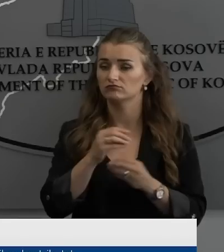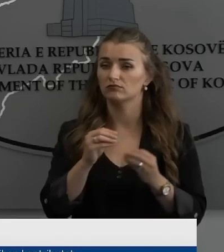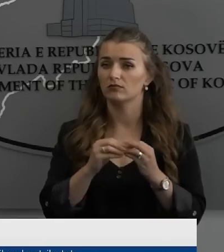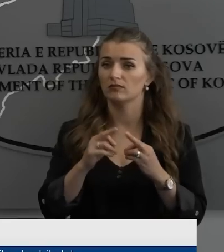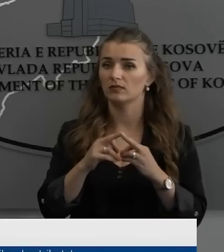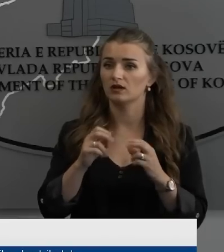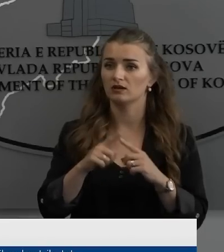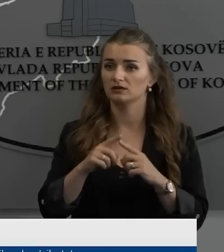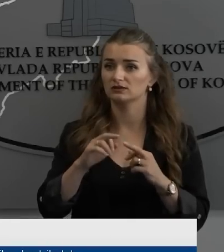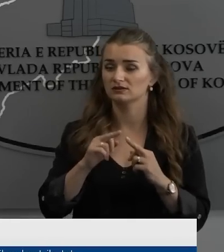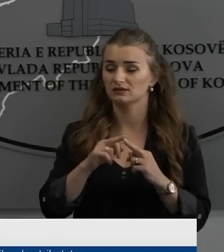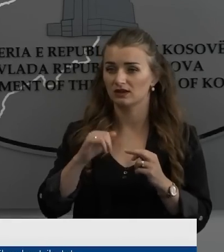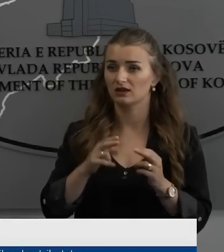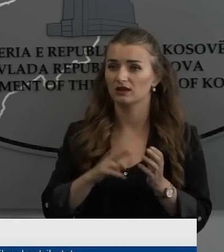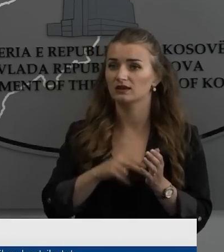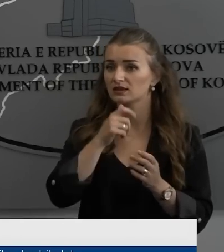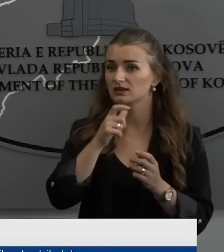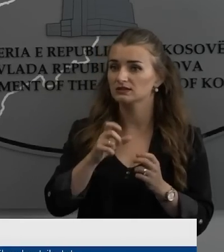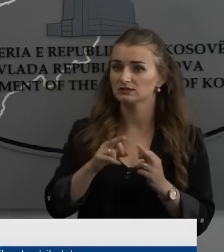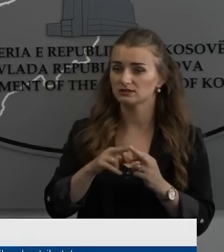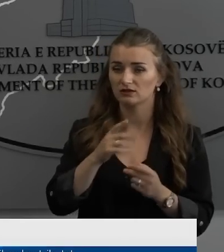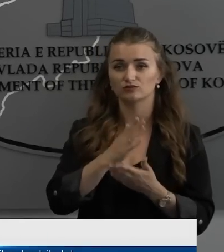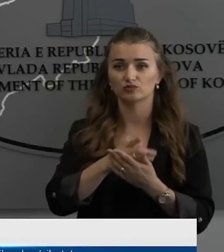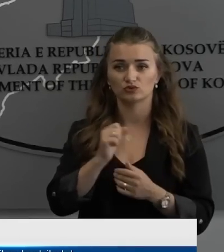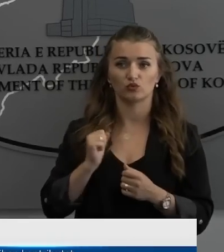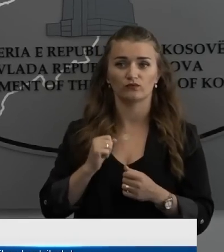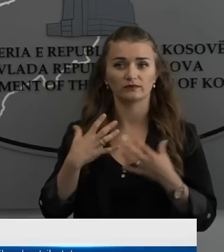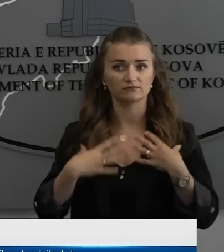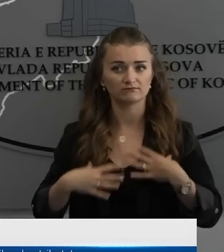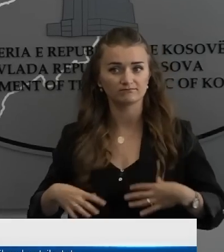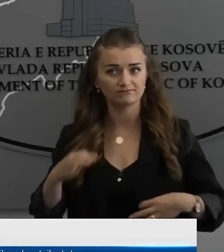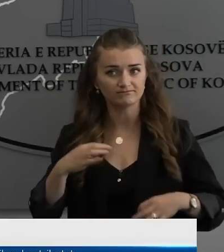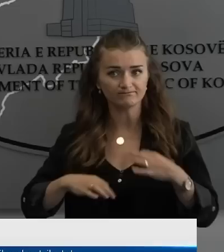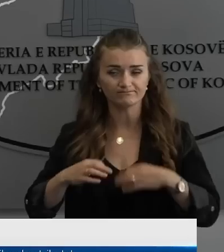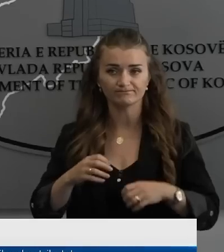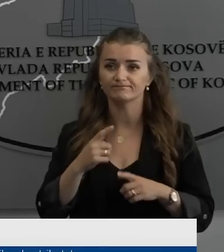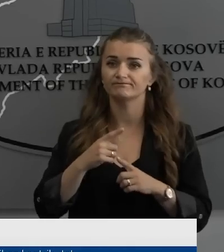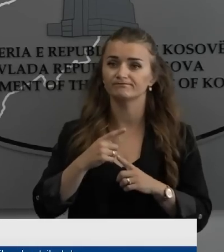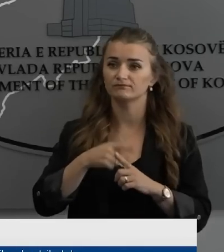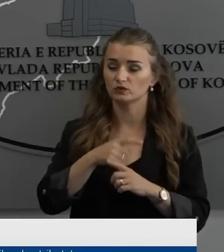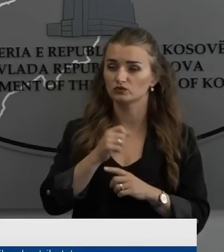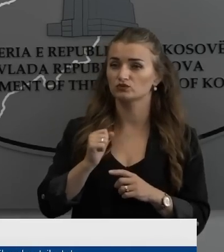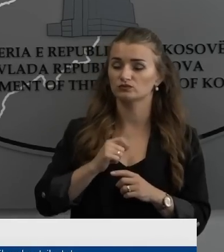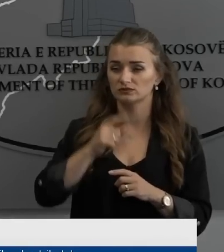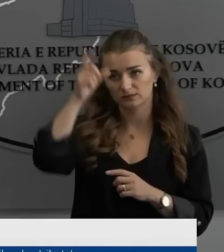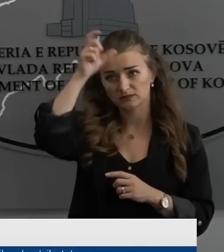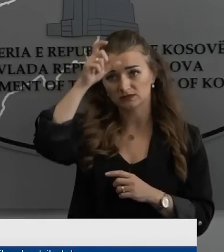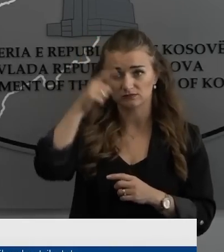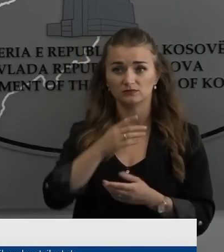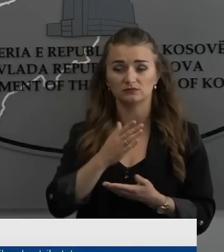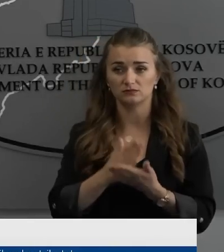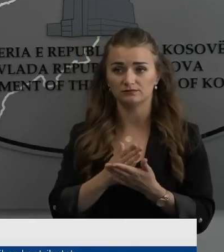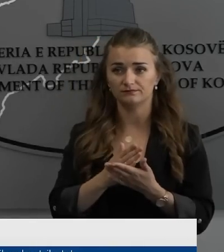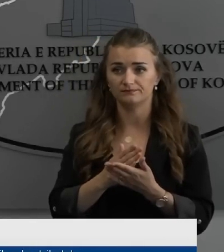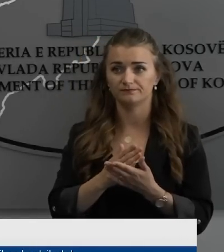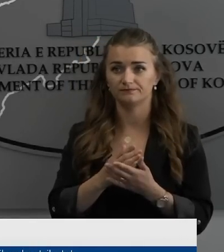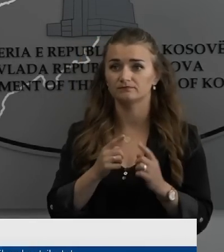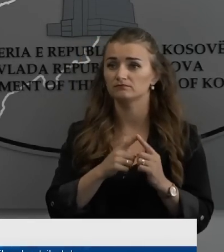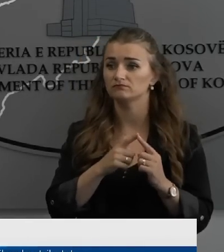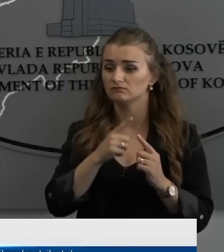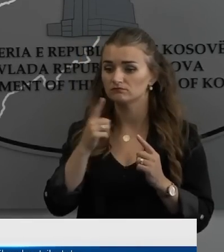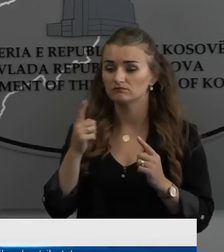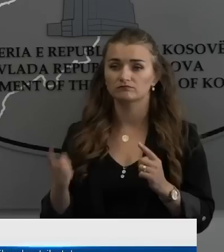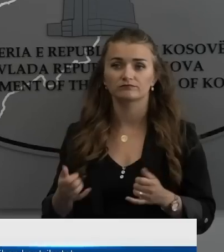uniforma ushtarake në ushtrimin e Serbisë bashkë me Dodikun aty, e deri te këto